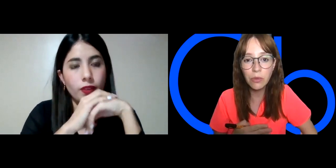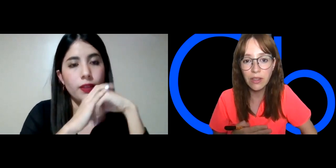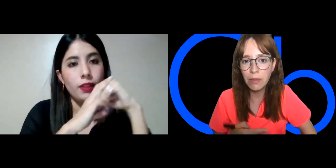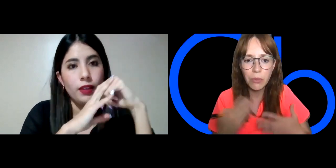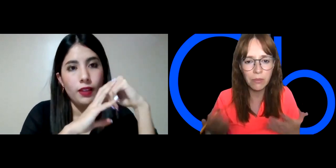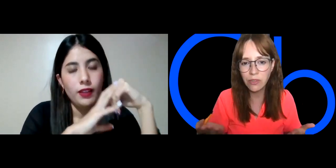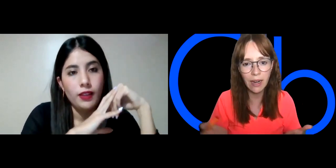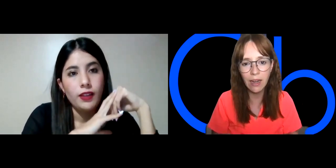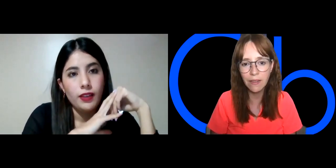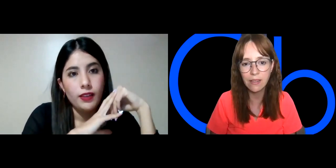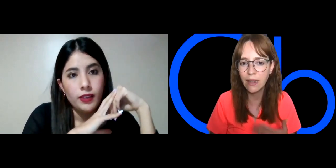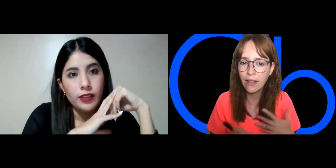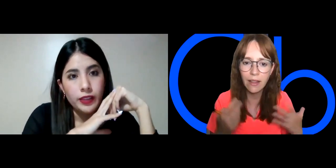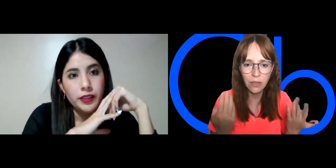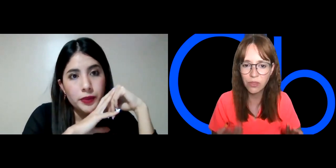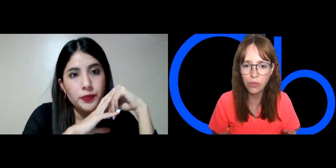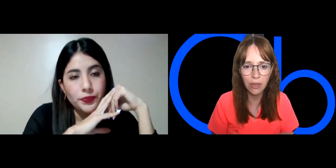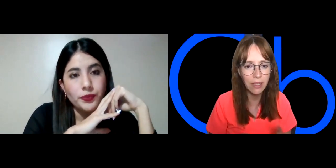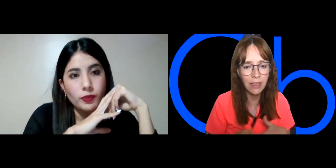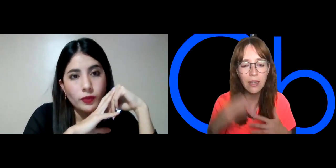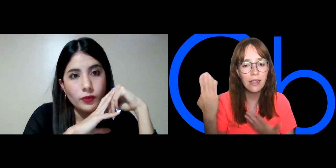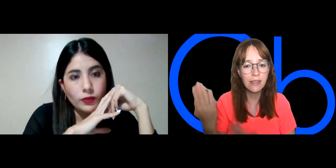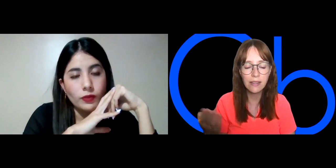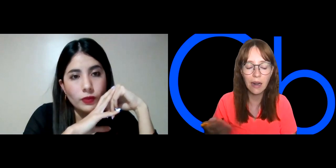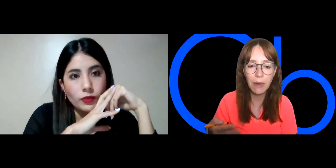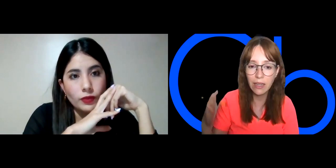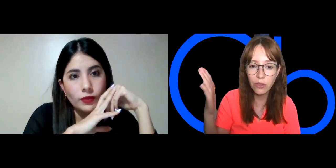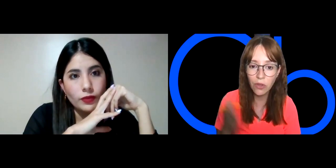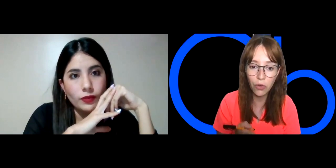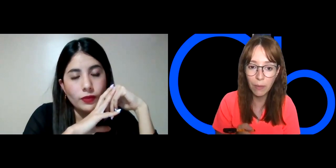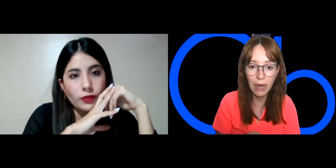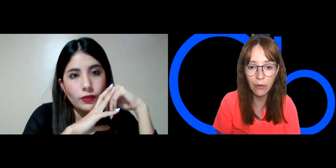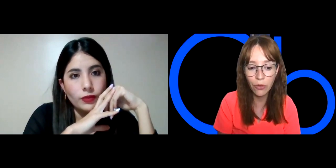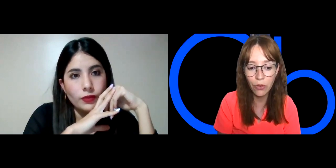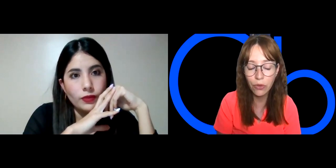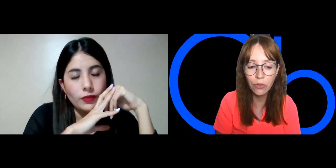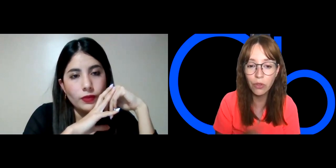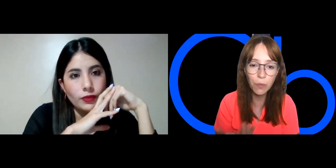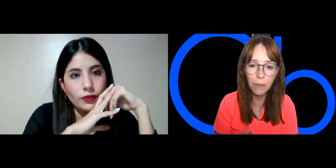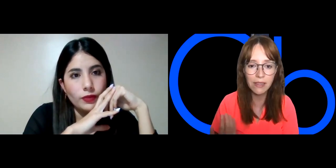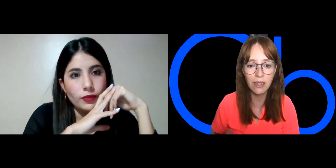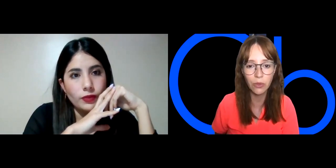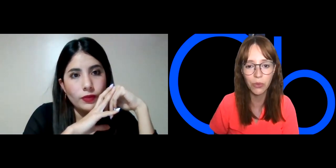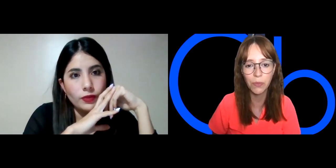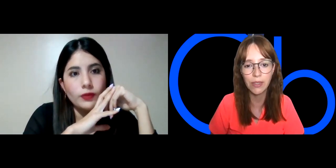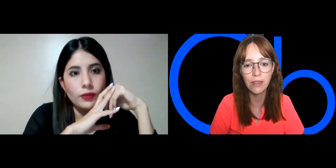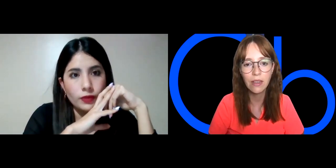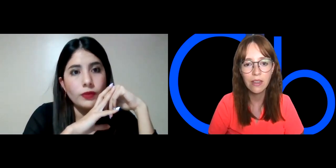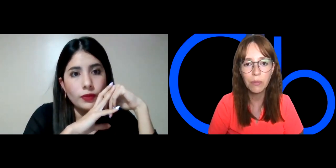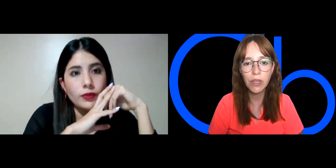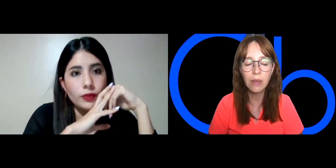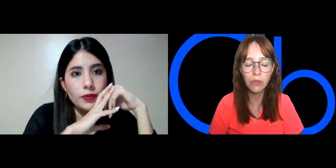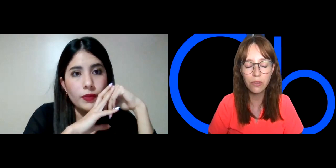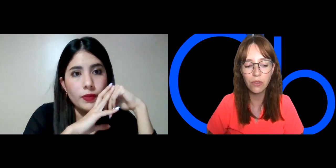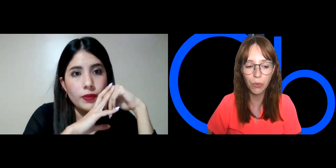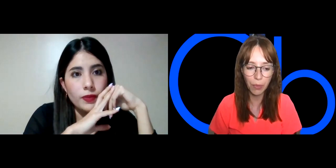capacidad auditiva y podemos llegar a la tercera edad y no escuchar bien, necesitar aparatos o de plano no, nos puede pasar a todos,